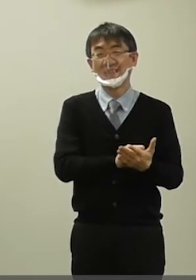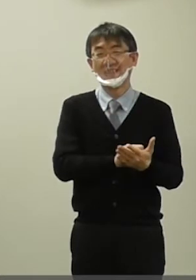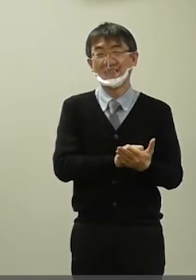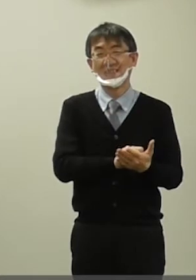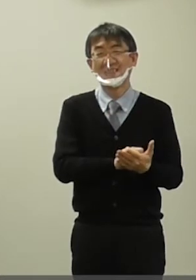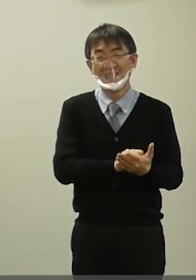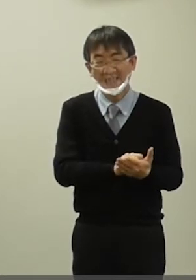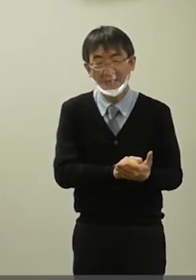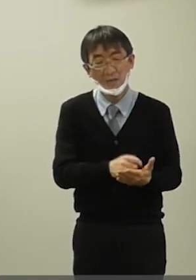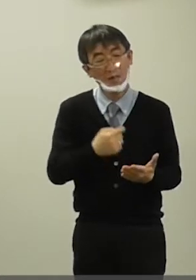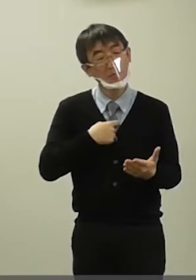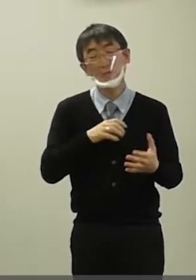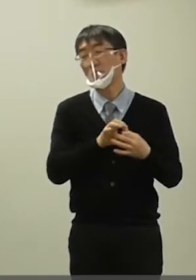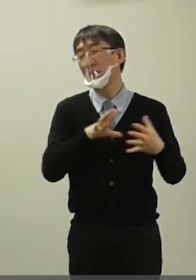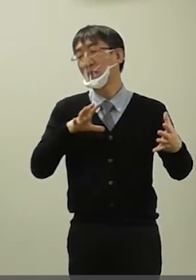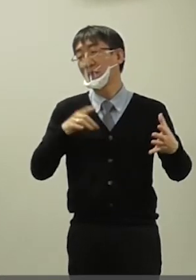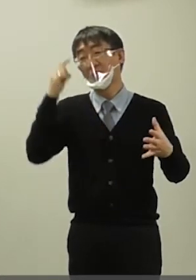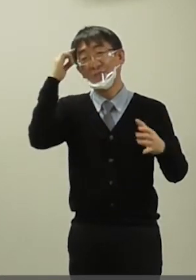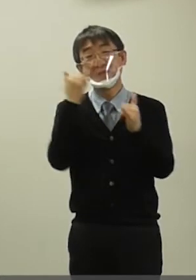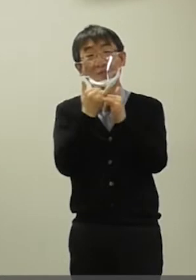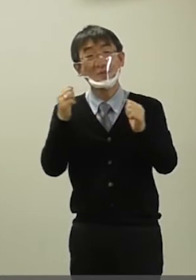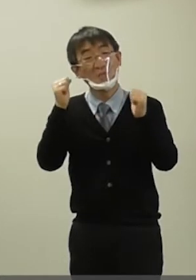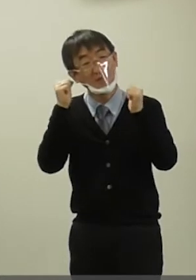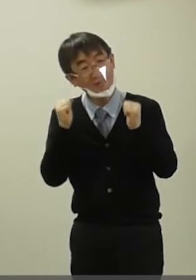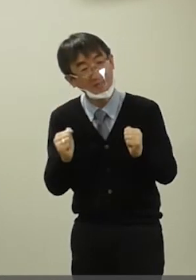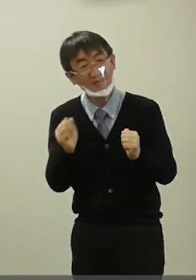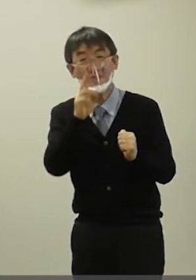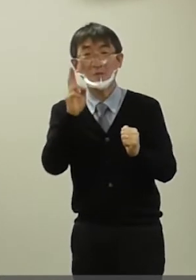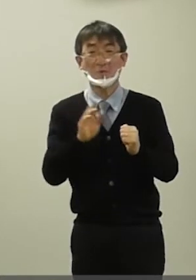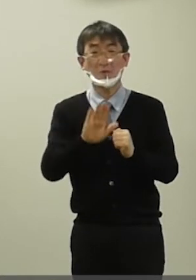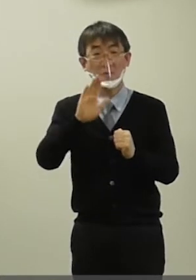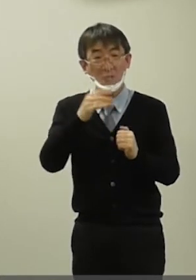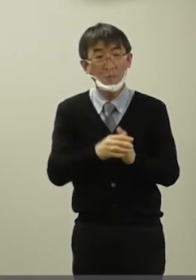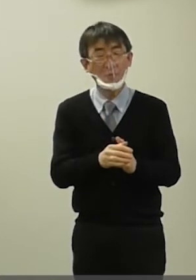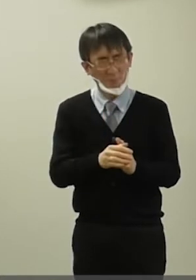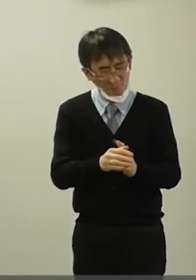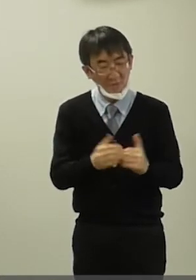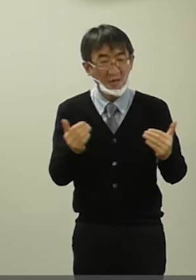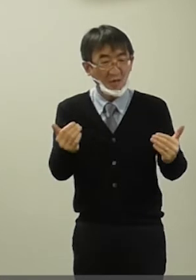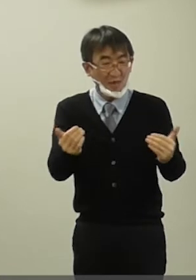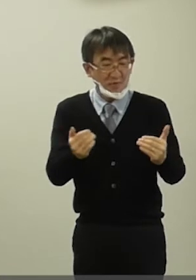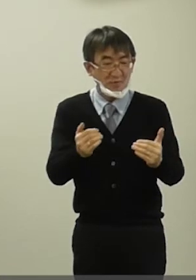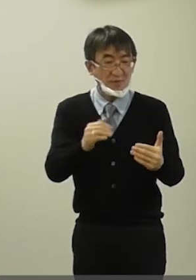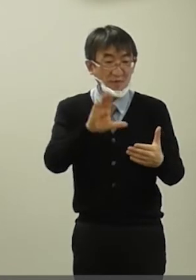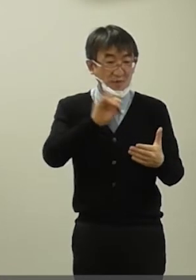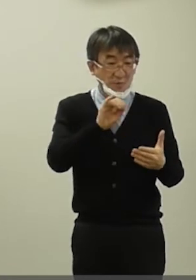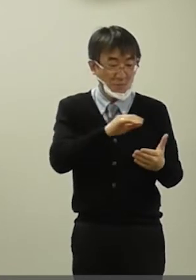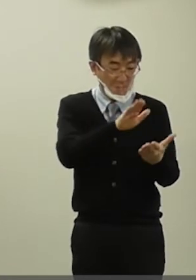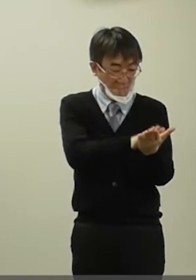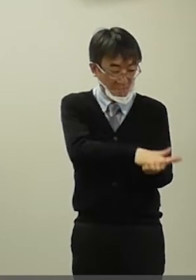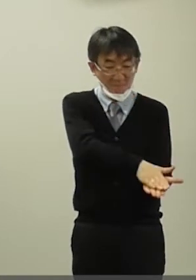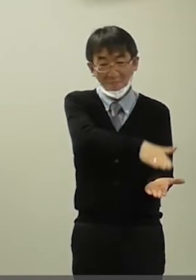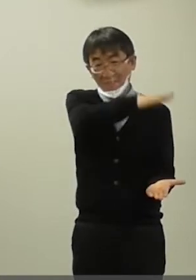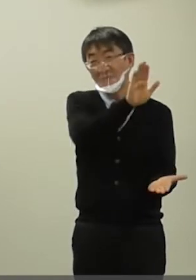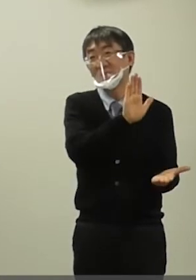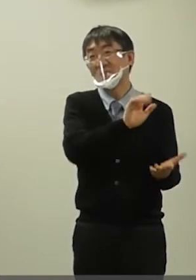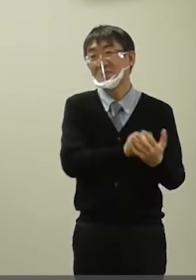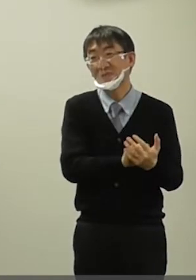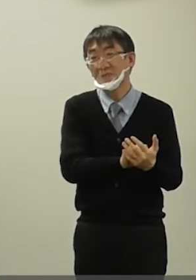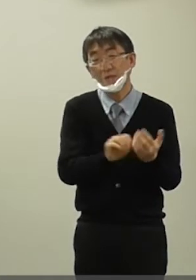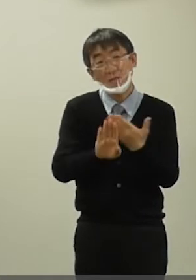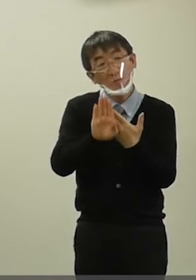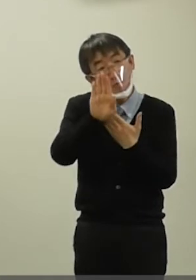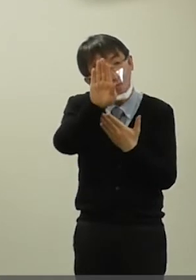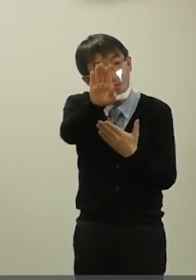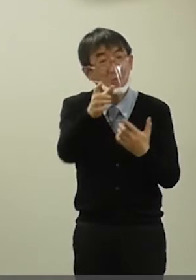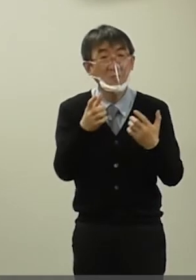れる画像いらっしゃると思いますが中にはそれぞれ imd ような情報がしっかり入っていますのでこももですね